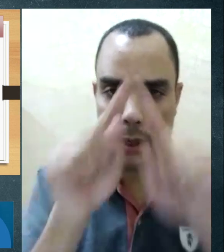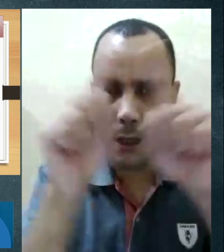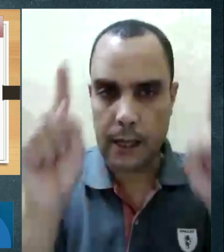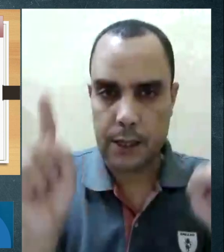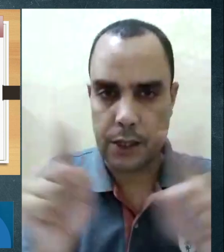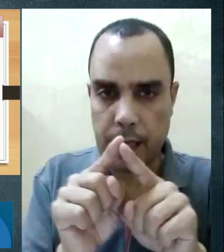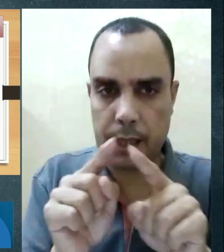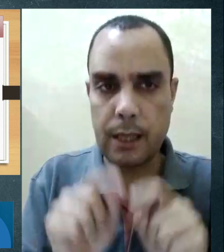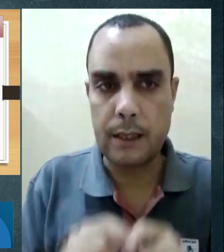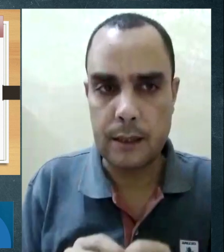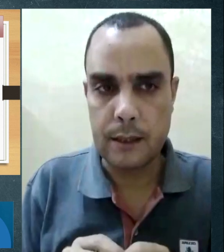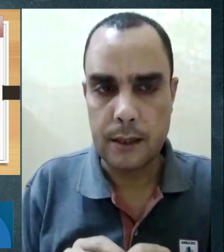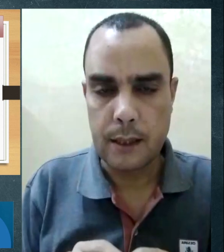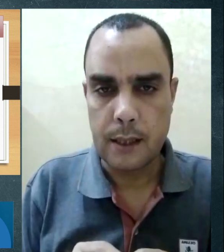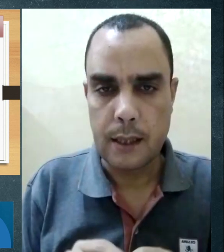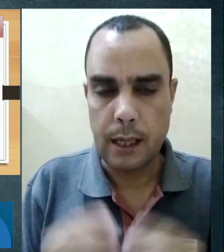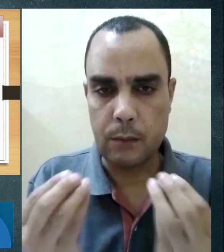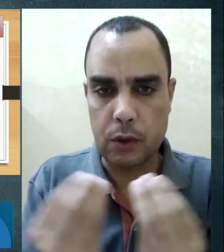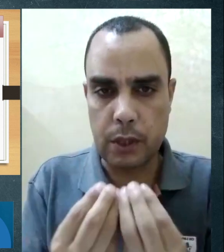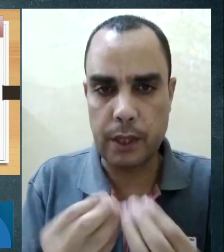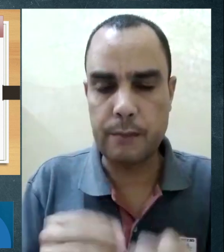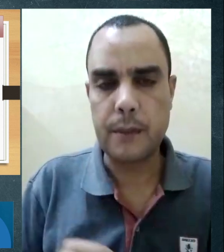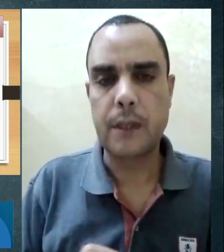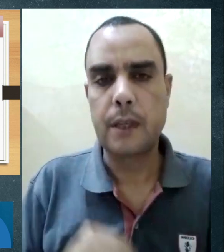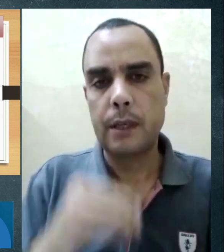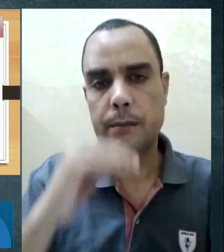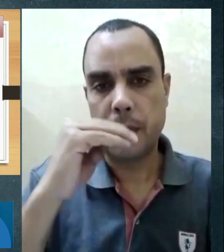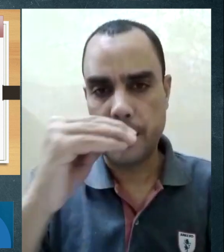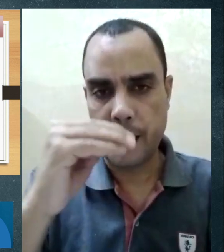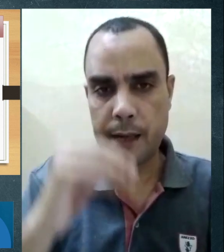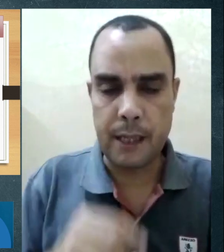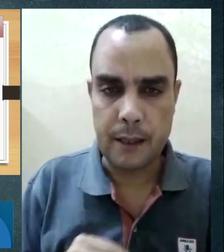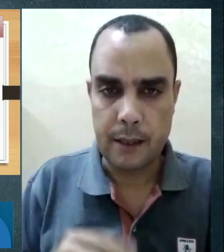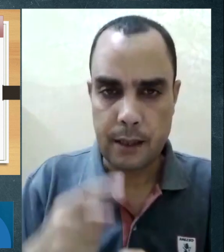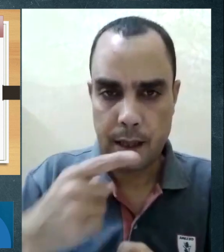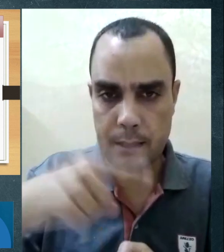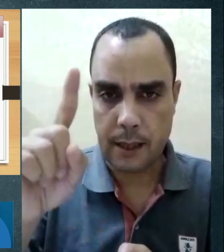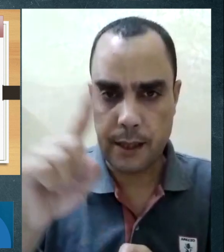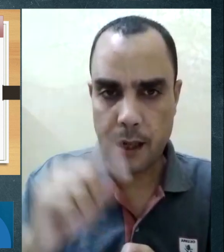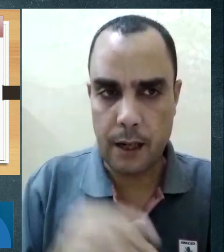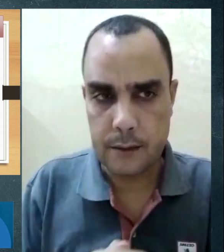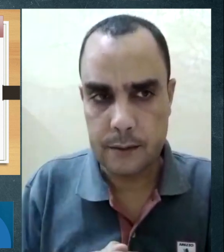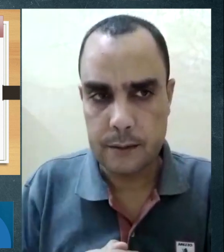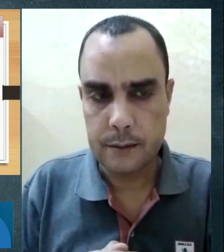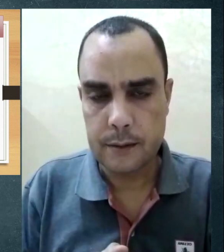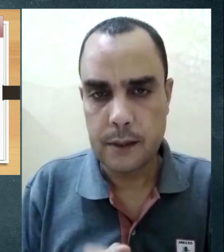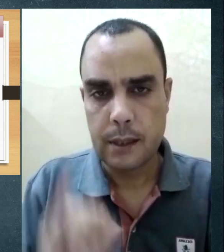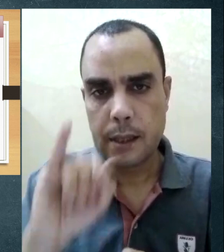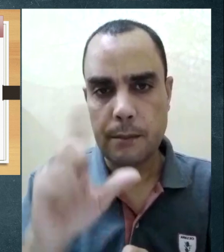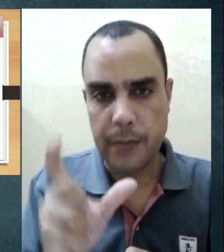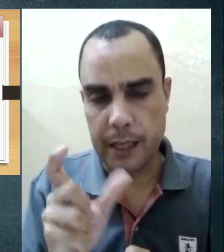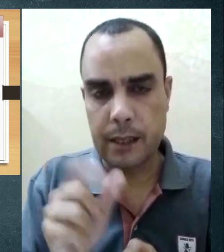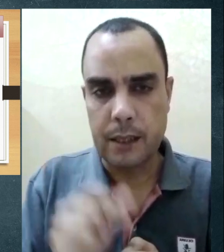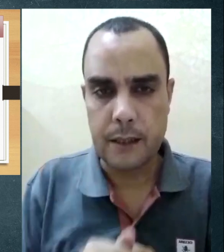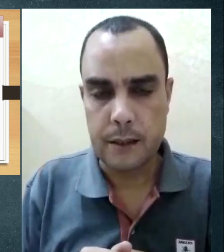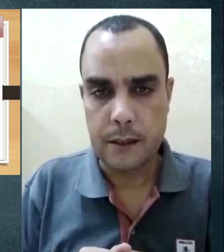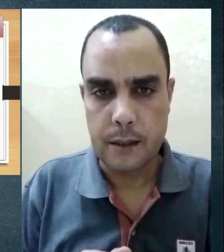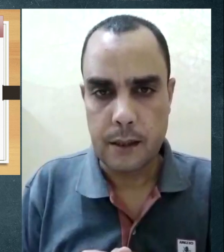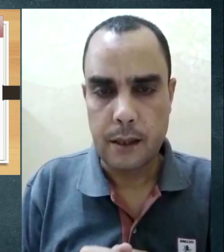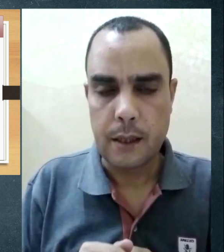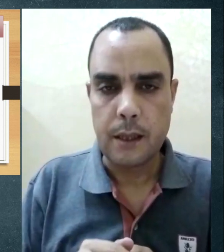ظلل الشكل المقترن بالإجابة الصحيحة من